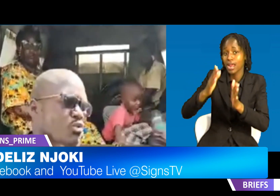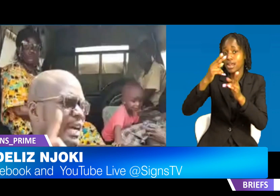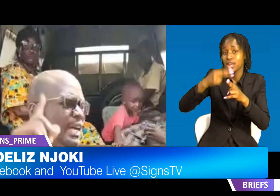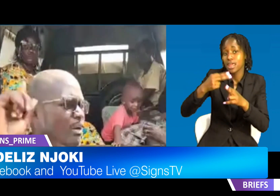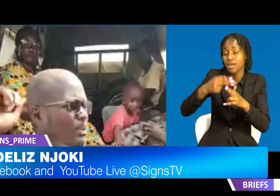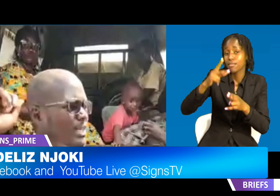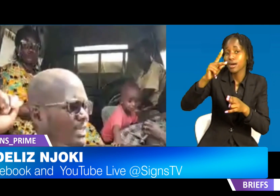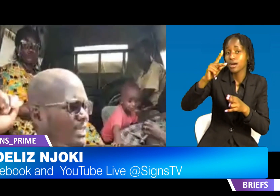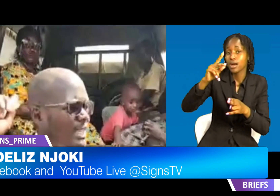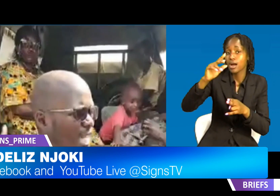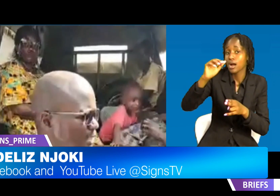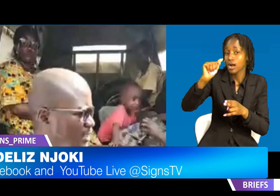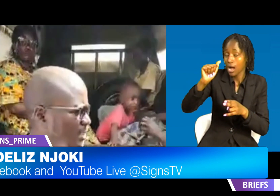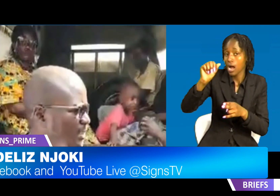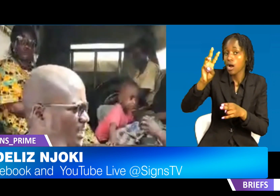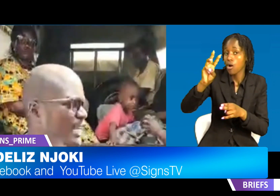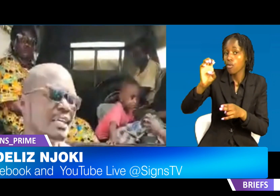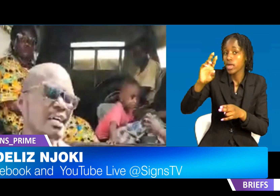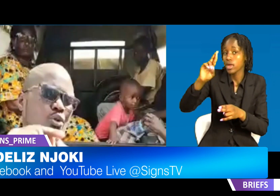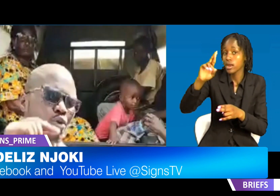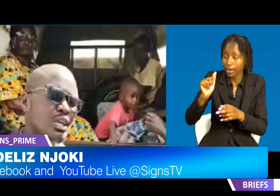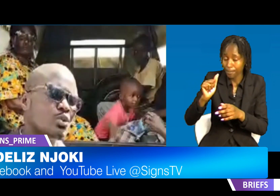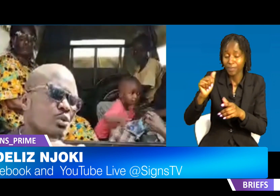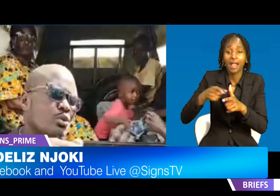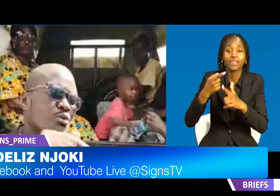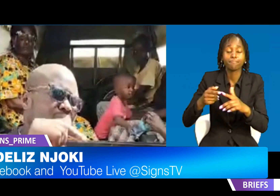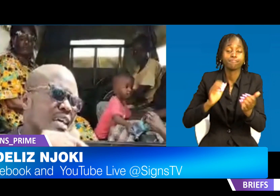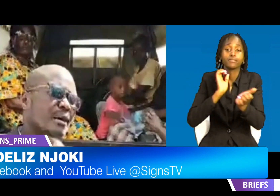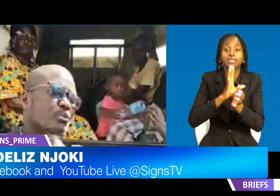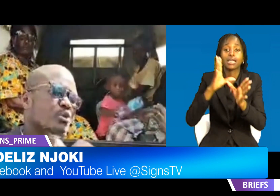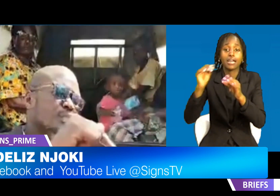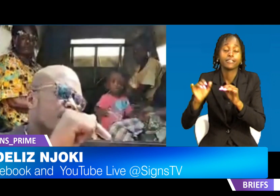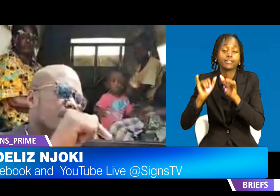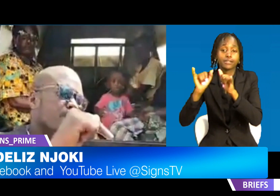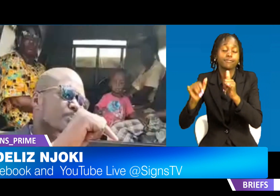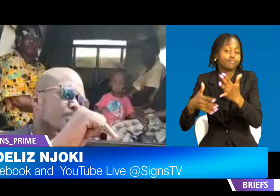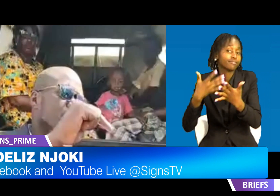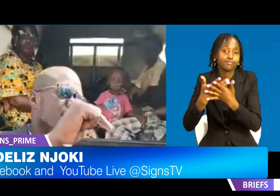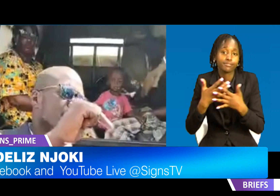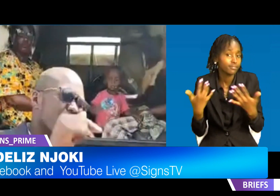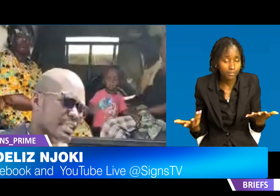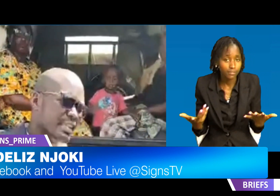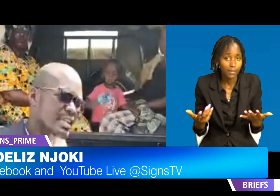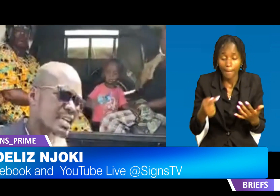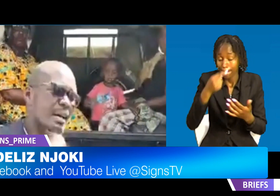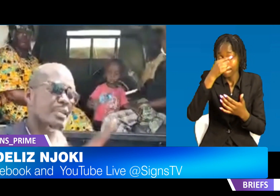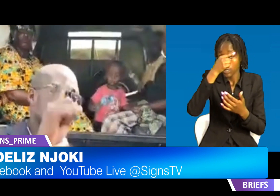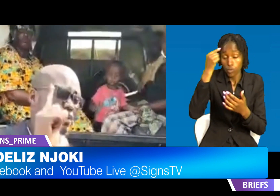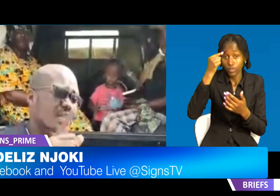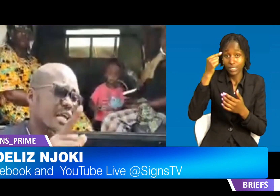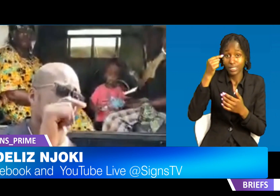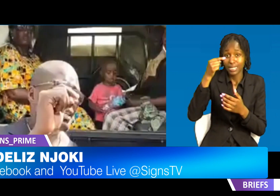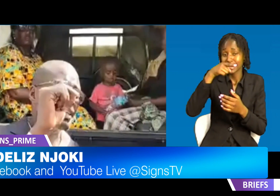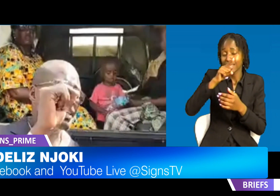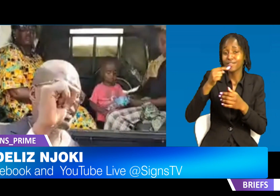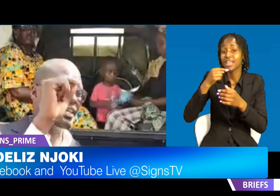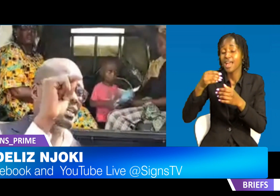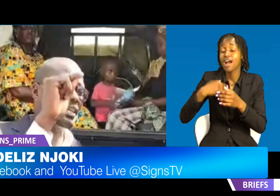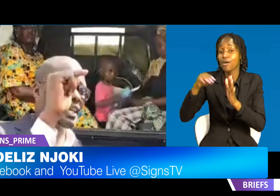yeye wapi ndani, ya kukuja kufanya programu yake ambayo ni programu ya halali